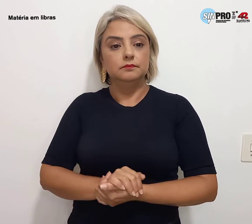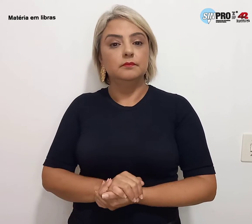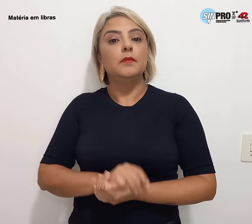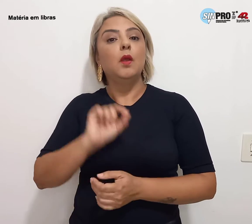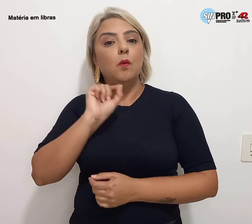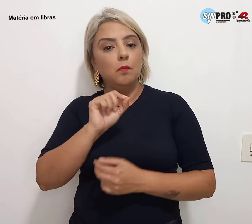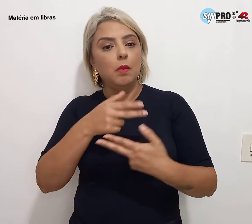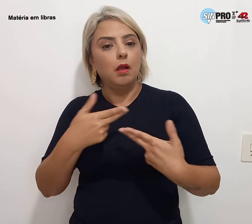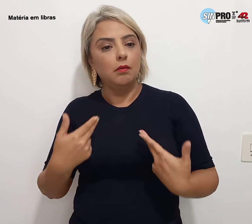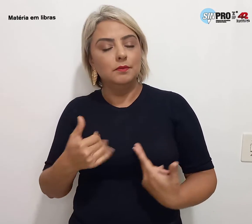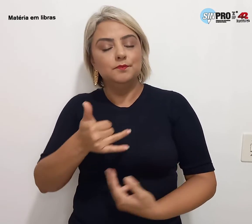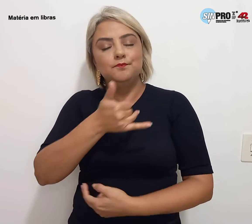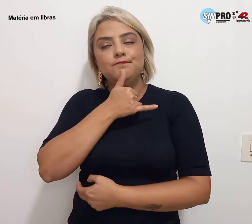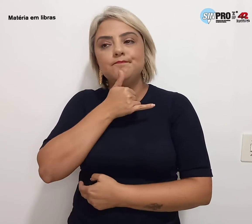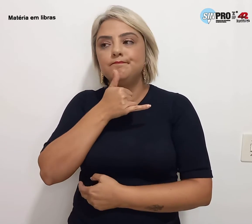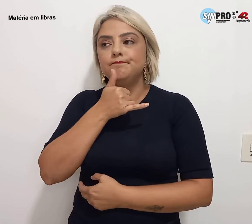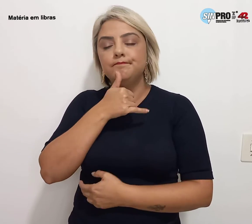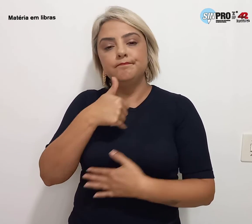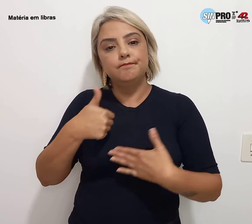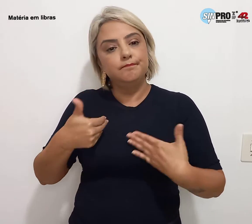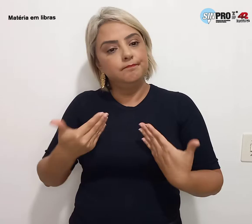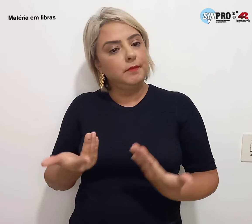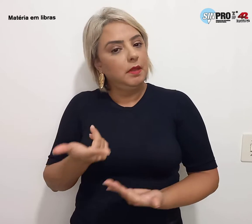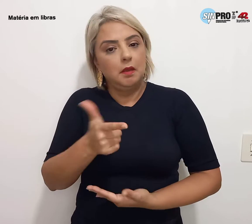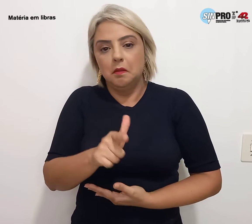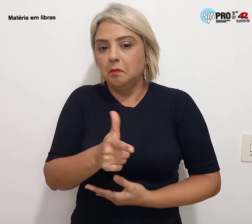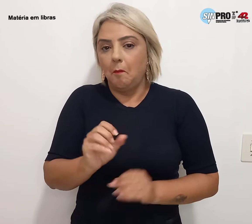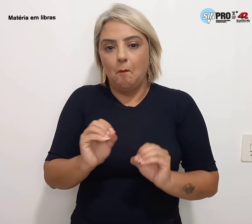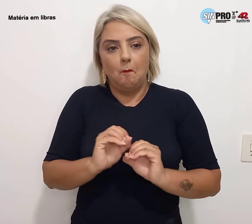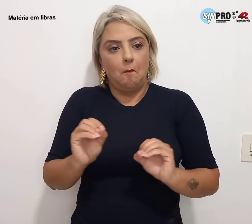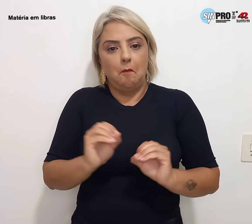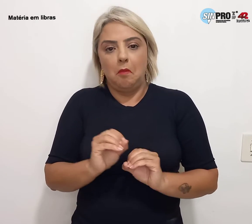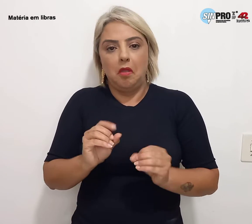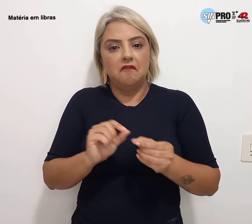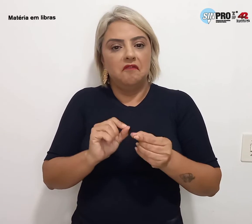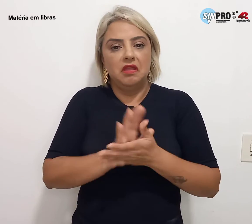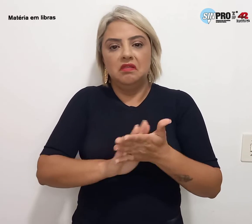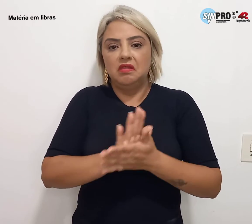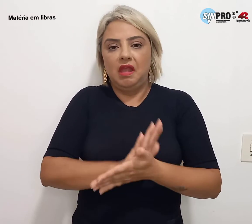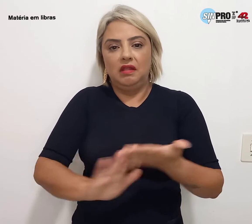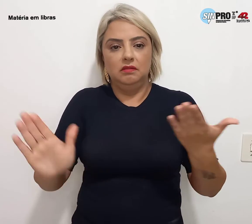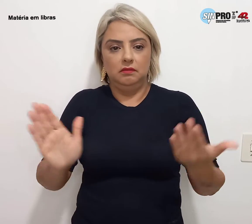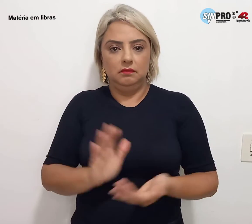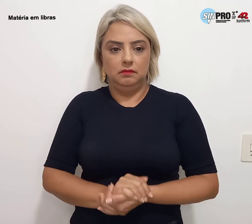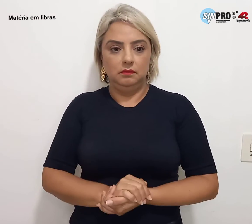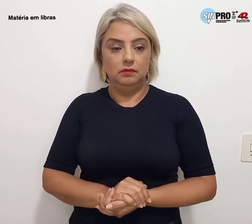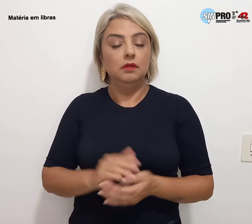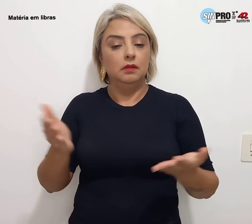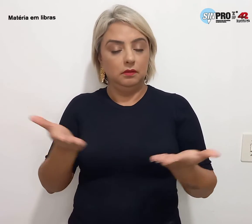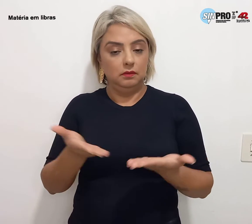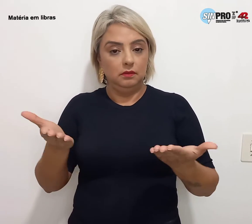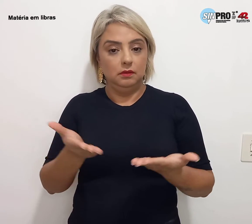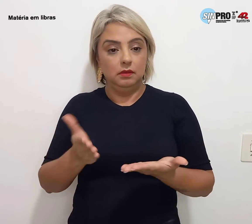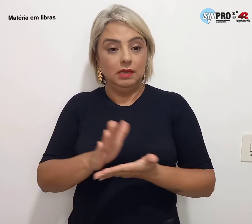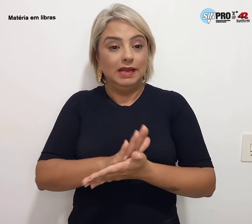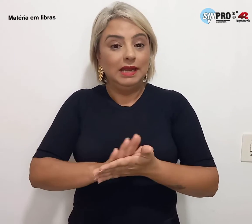que, infelizmente, ainda não tem sido providenciada. Atualmente, nenhuma escola